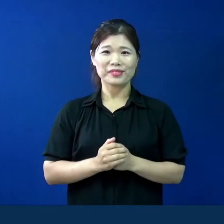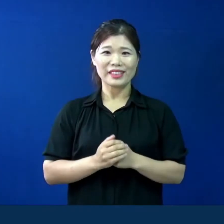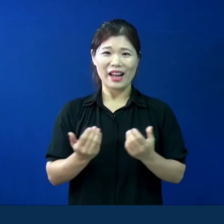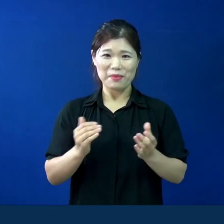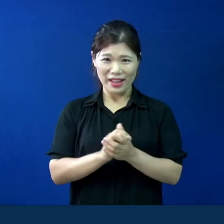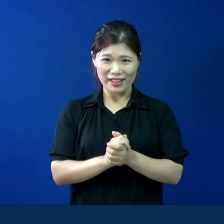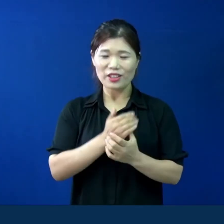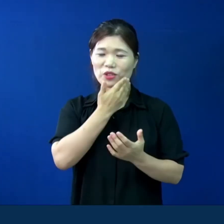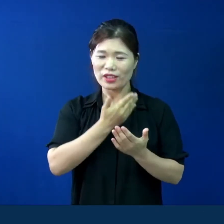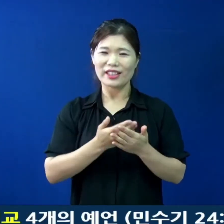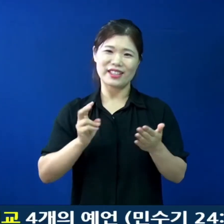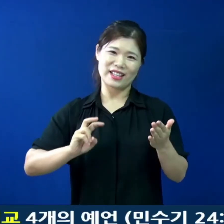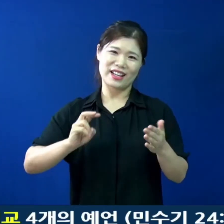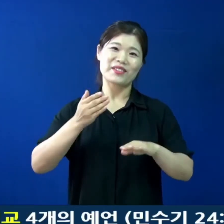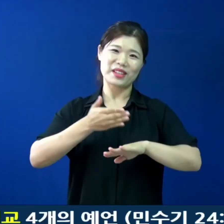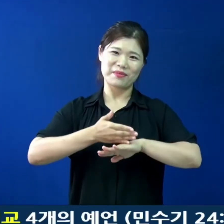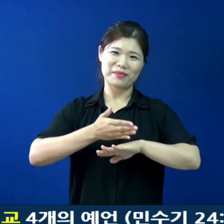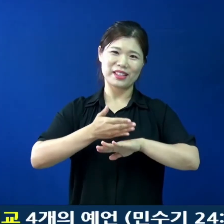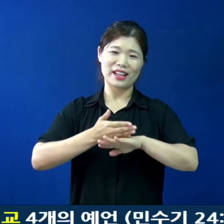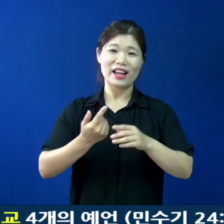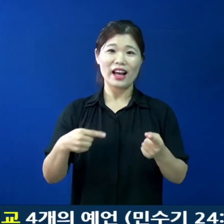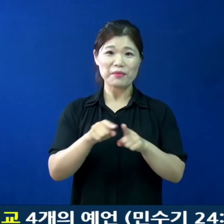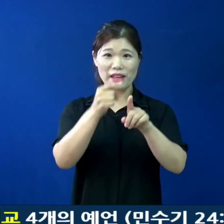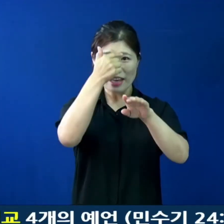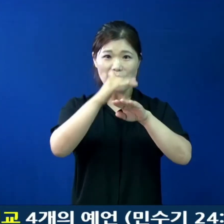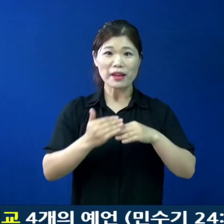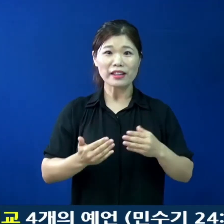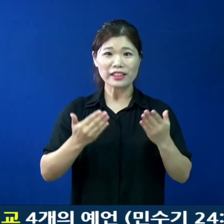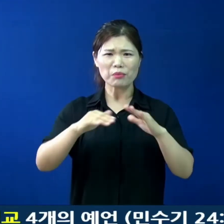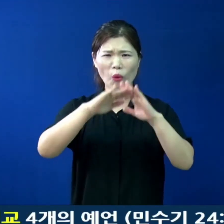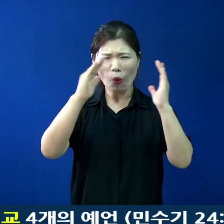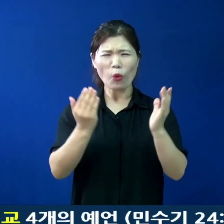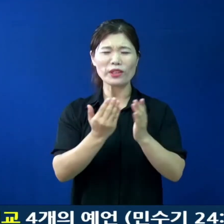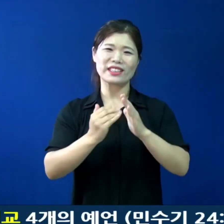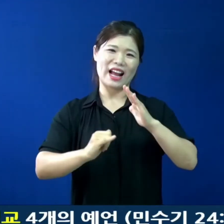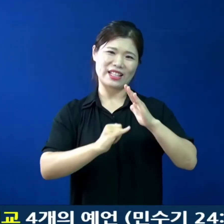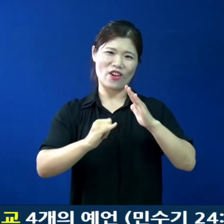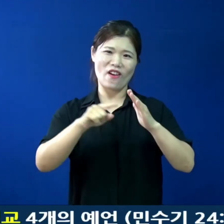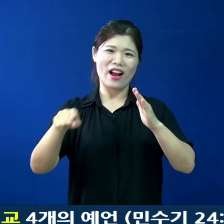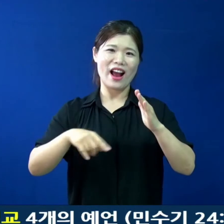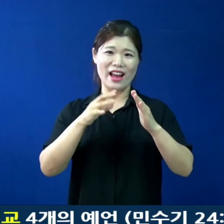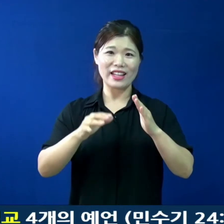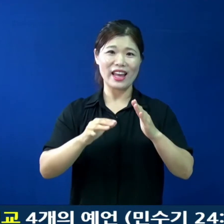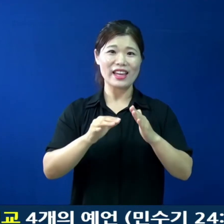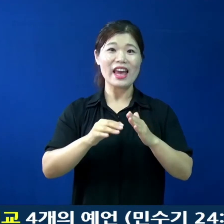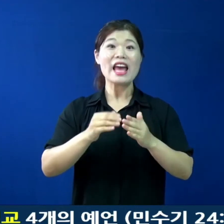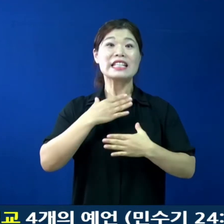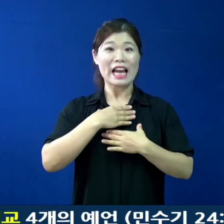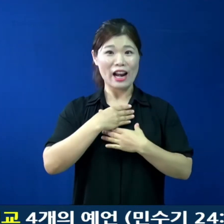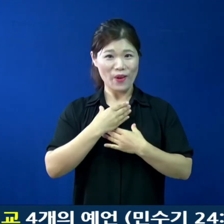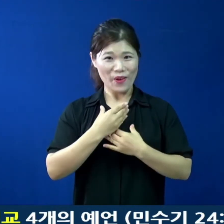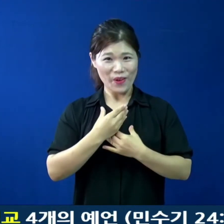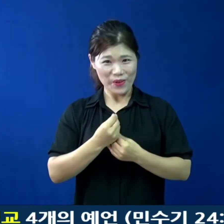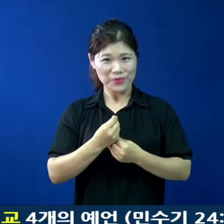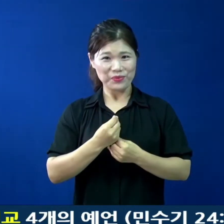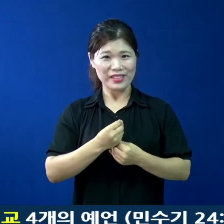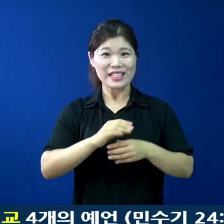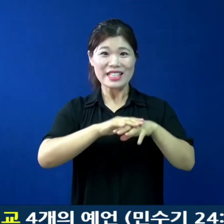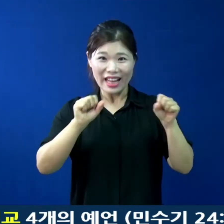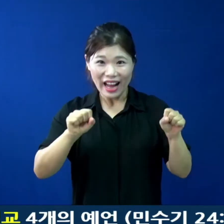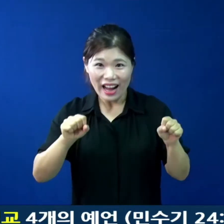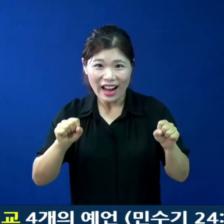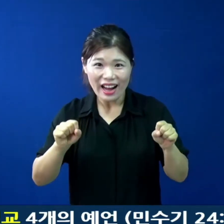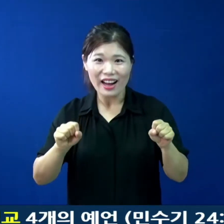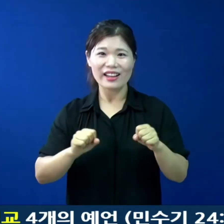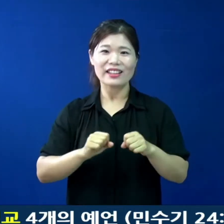아멘. 귀한 찬양 감사합니다. 함께 예배를 드리는 우리 주의 모든 가정에 샬롬을 전합니다. 우리 함께 인사를 나누겠습니다.